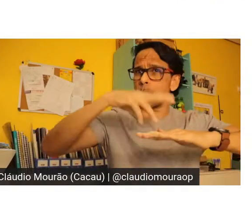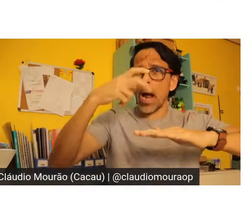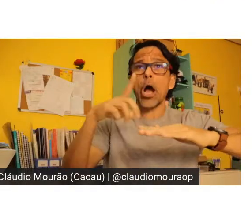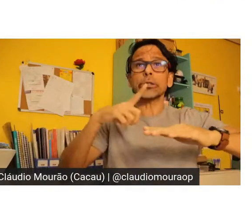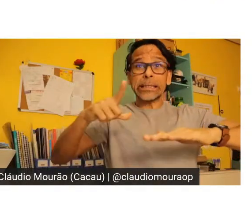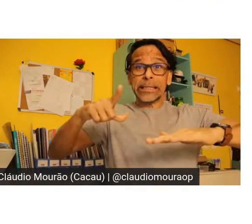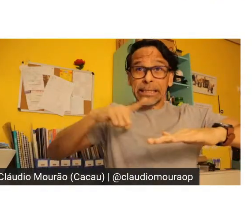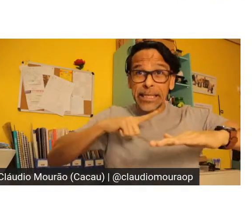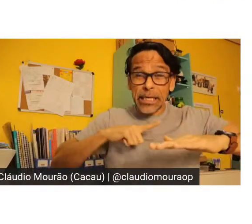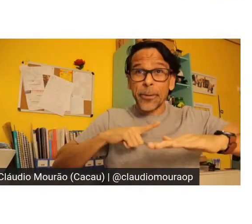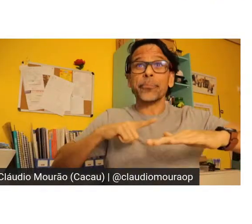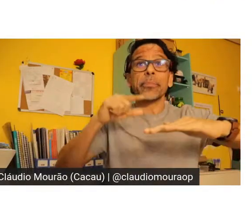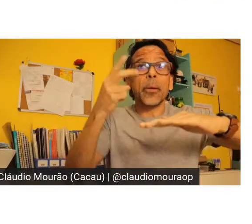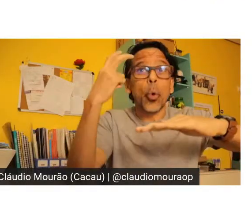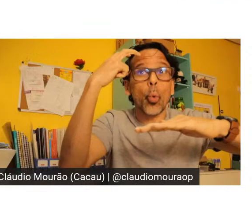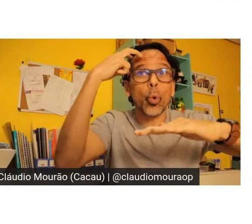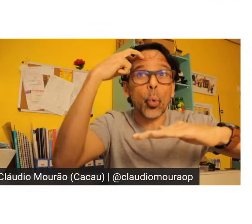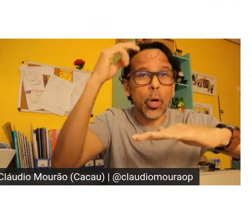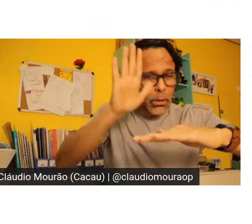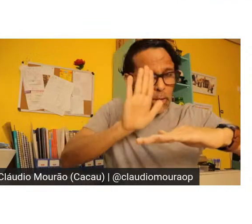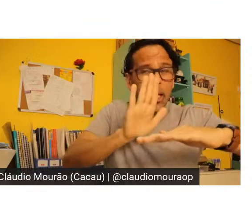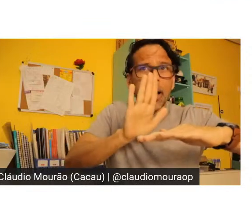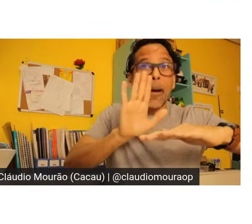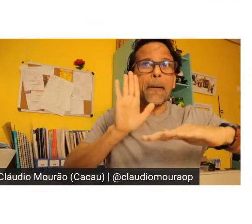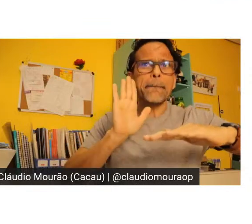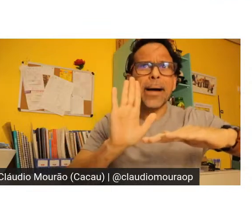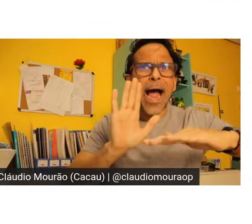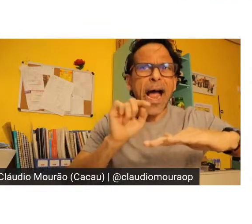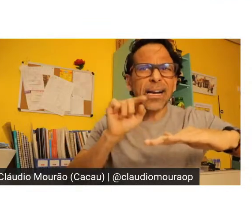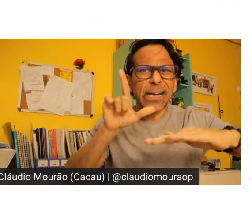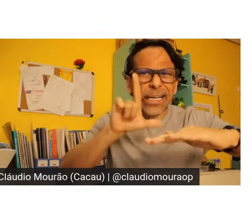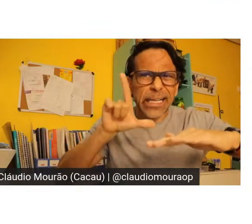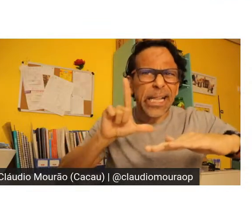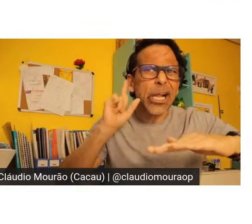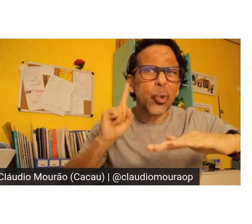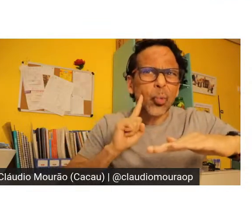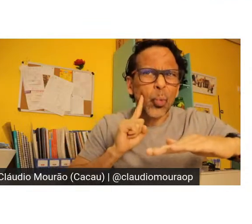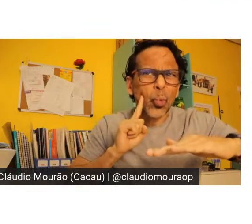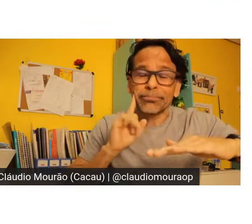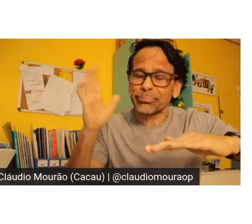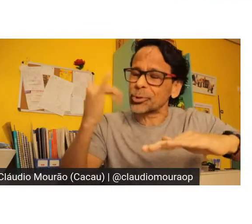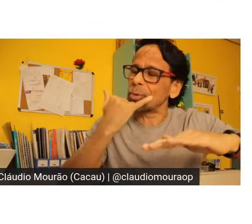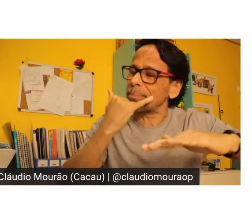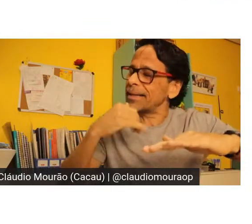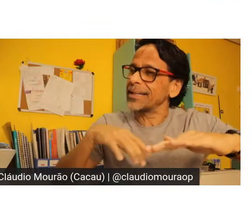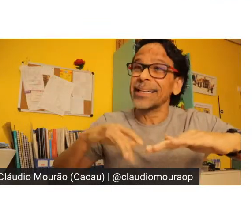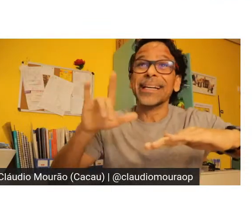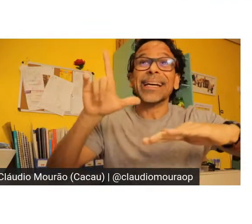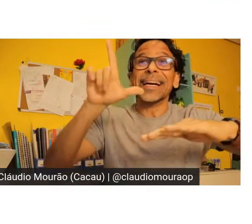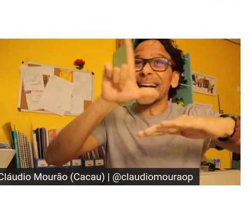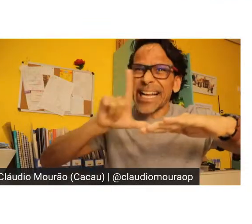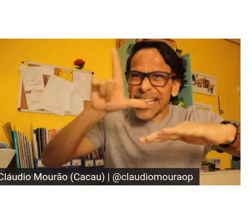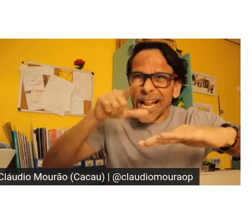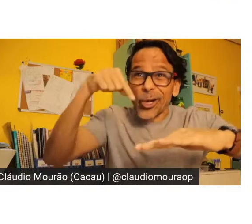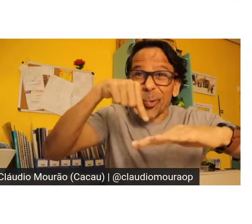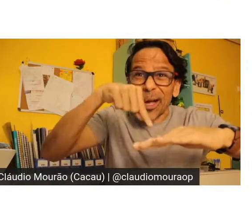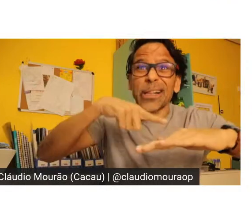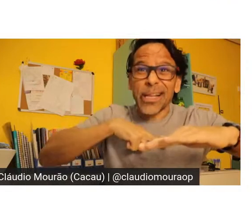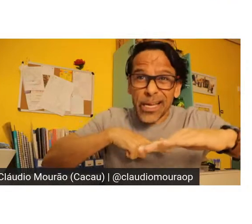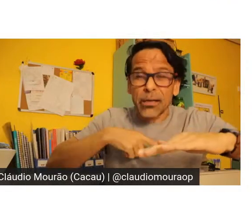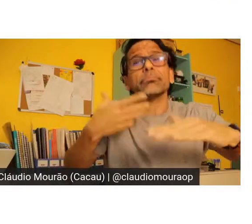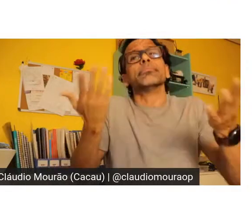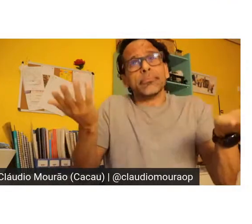oriunda de povos R que constrói a sua própria cultura sua própria identidade mas a